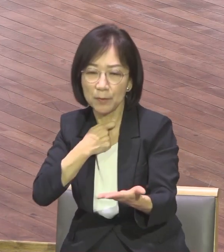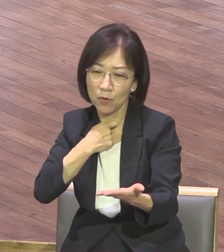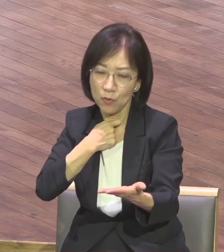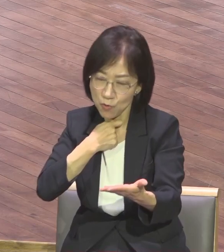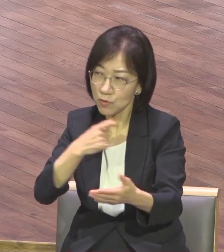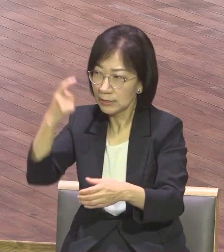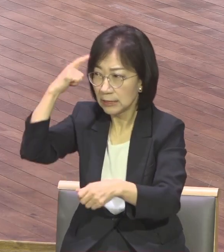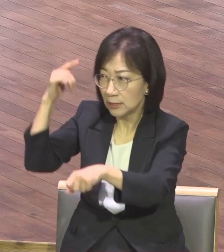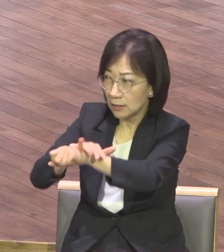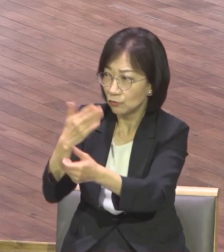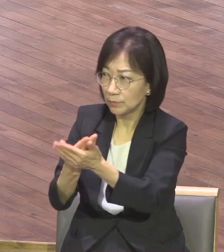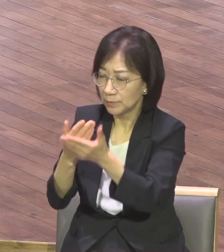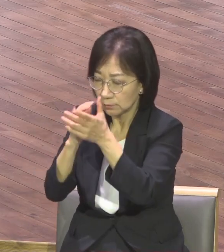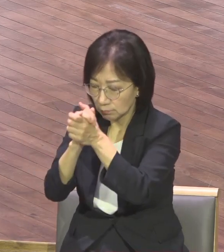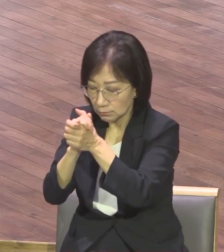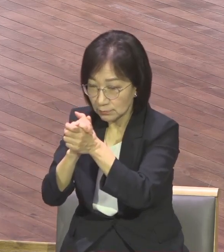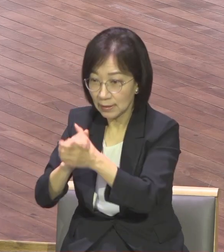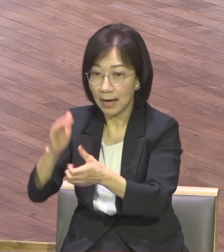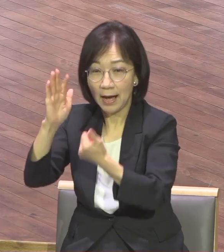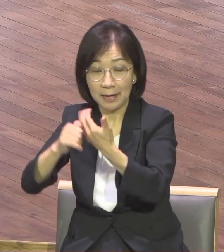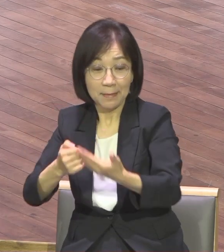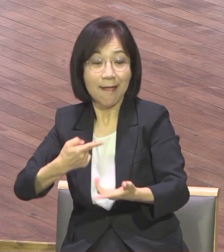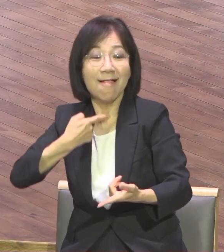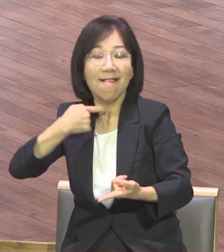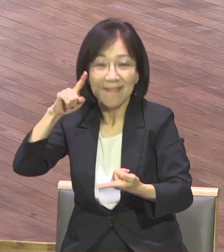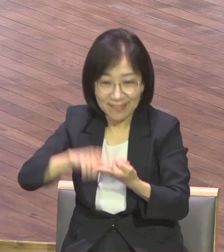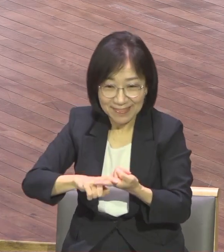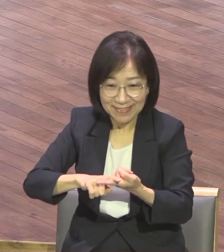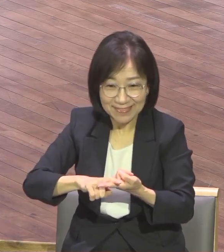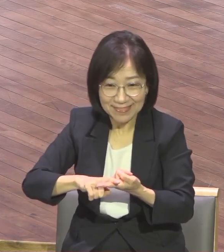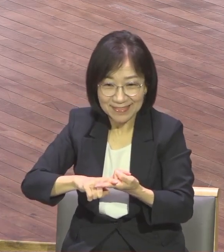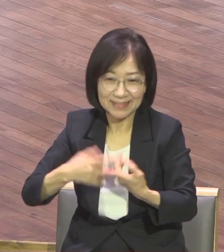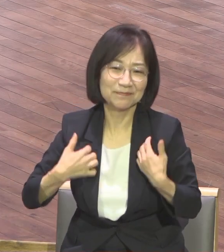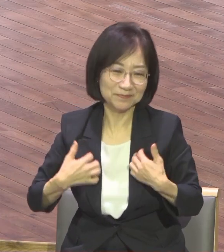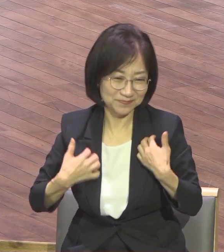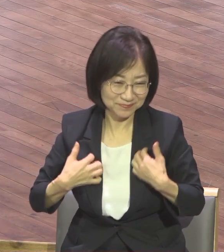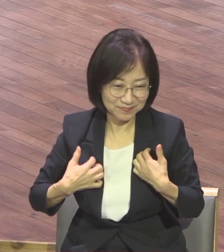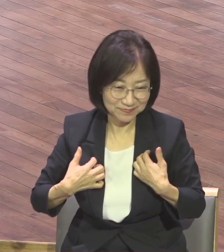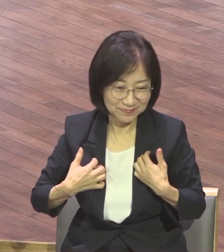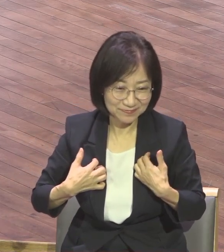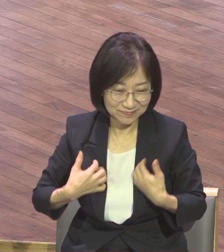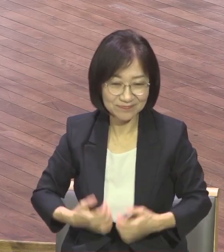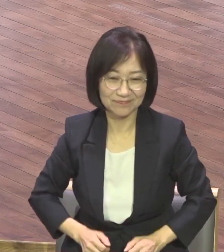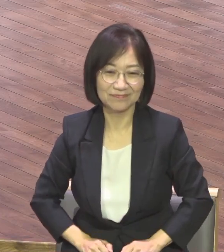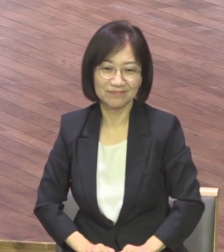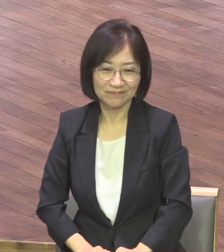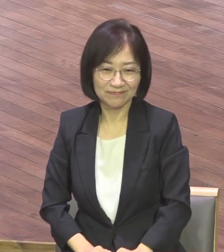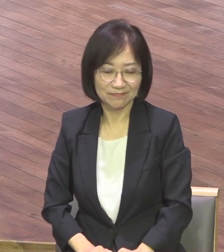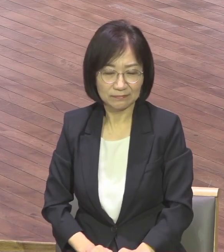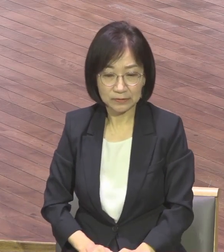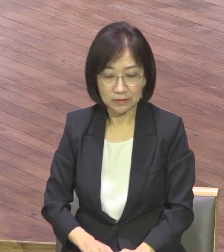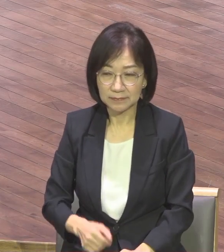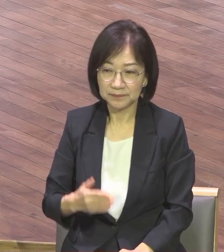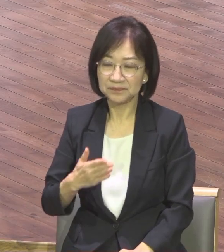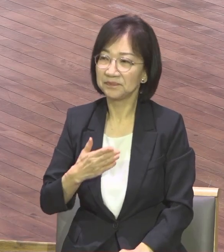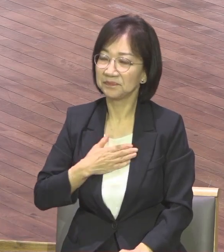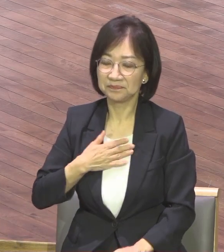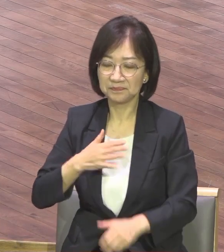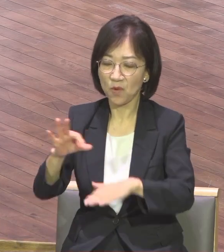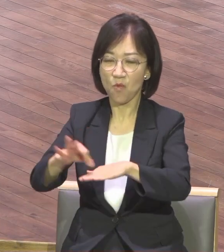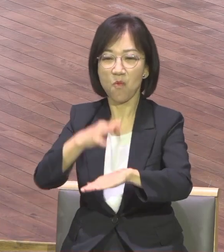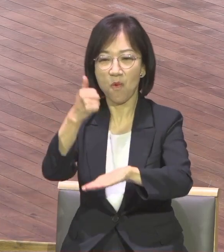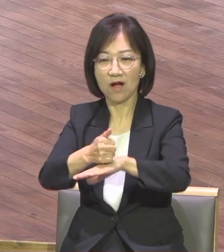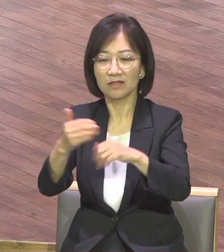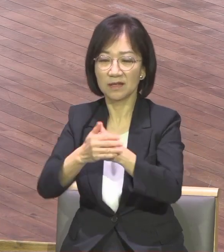그냥 하나님 내 하나님이 무슨 말입니까? 내 나라가 아니고 내가 왕이라고 내 나라가 아니라